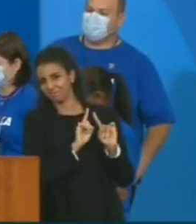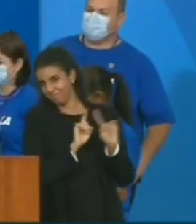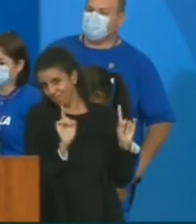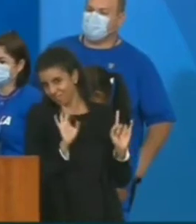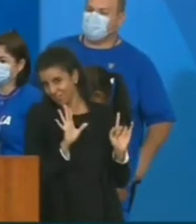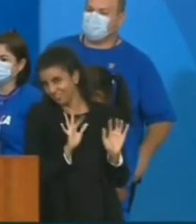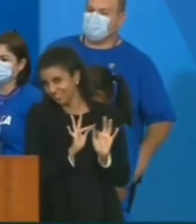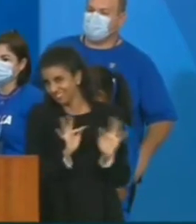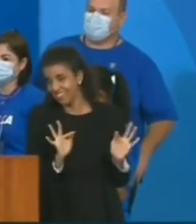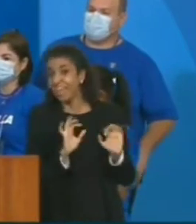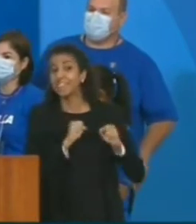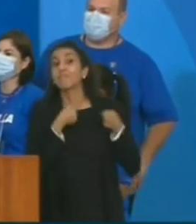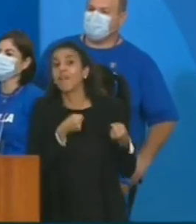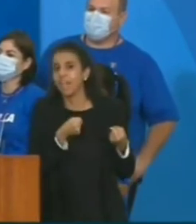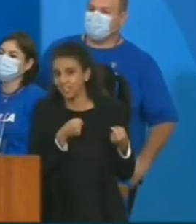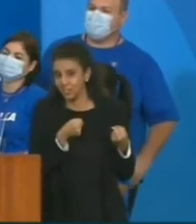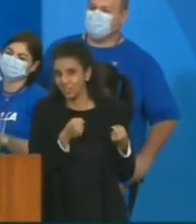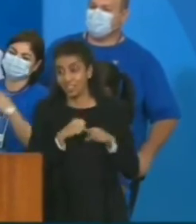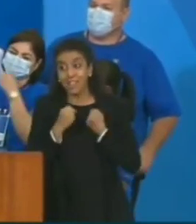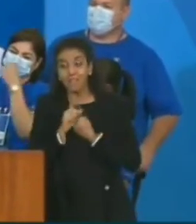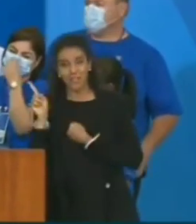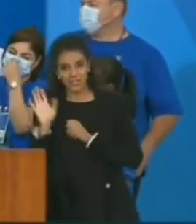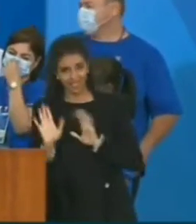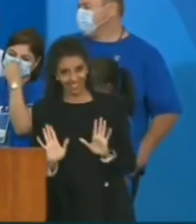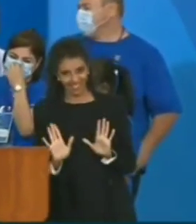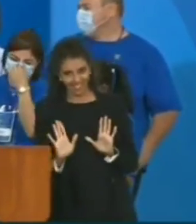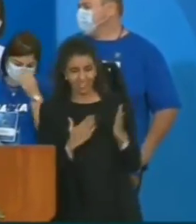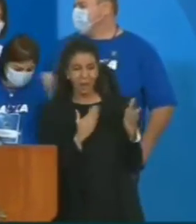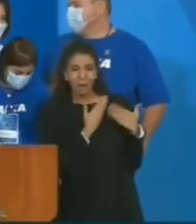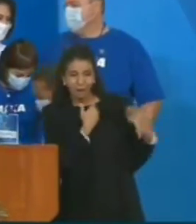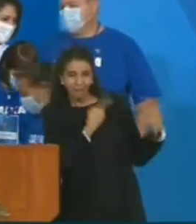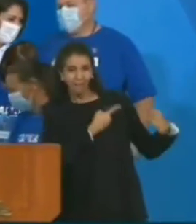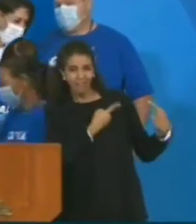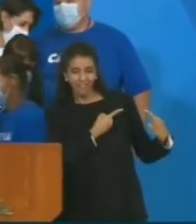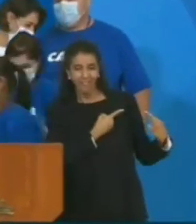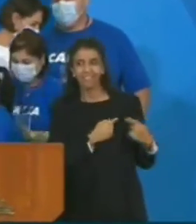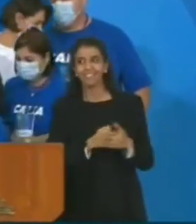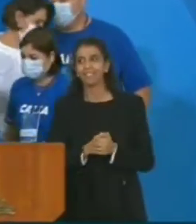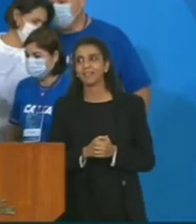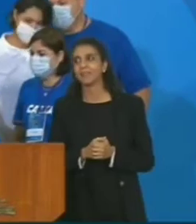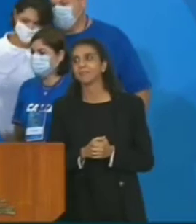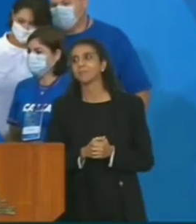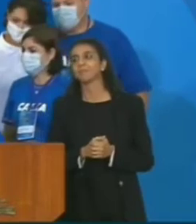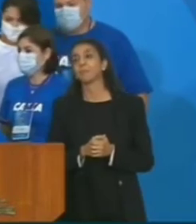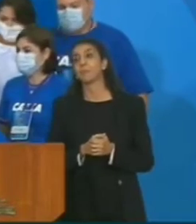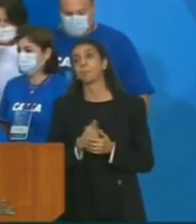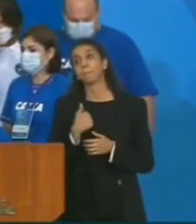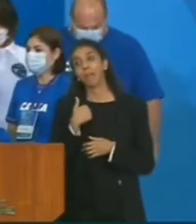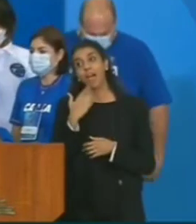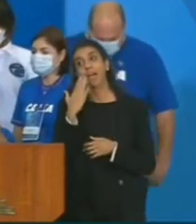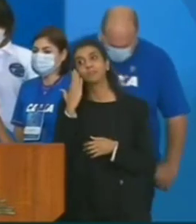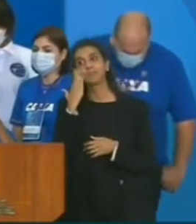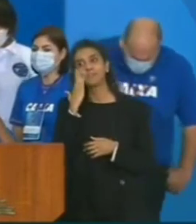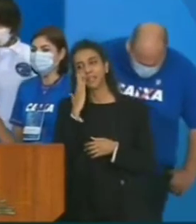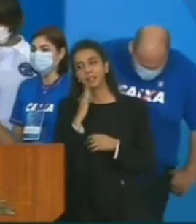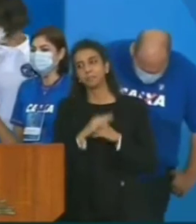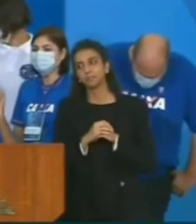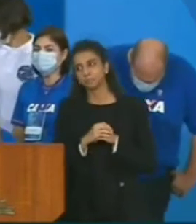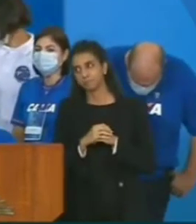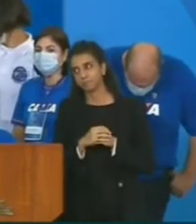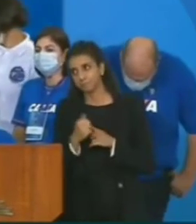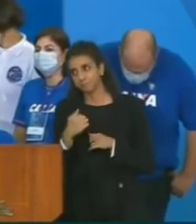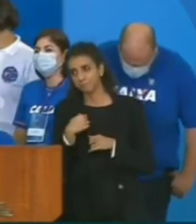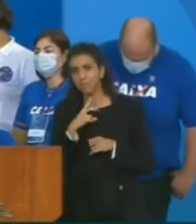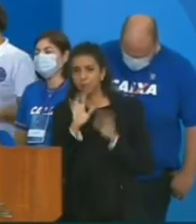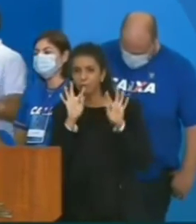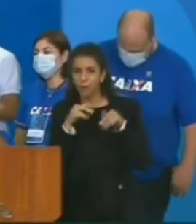Zap, defendendo ele, né? Quando aconteceu um episódio. E aí, eu sei que eu vou cortar, porque